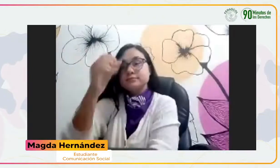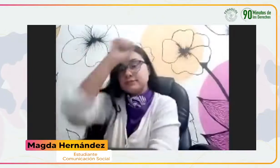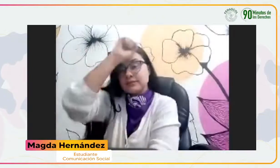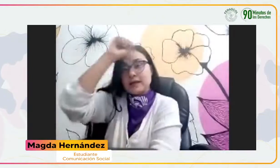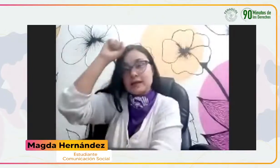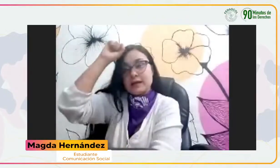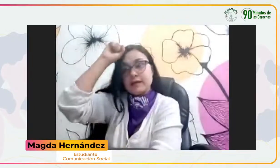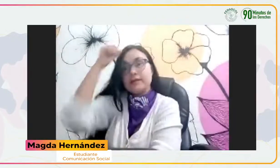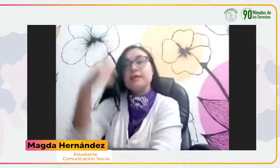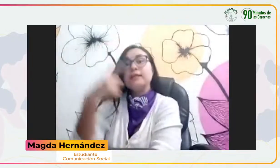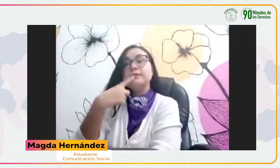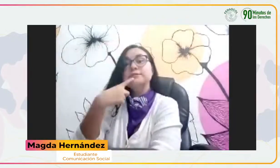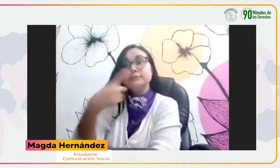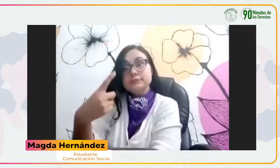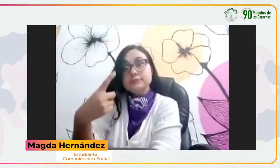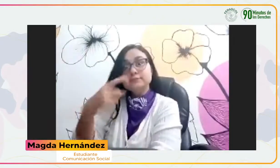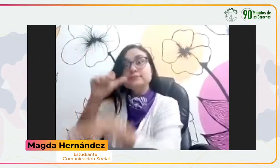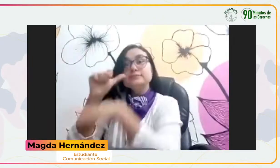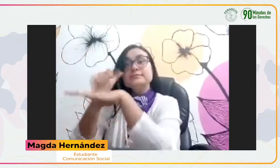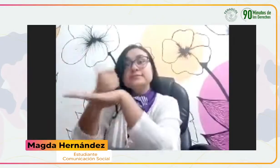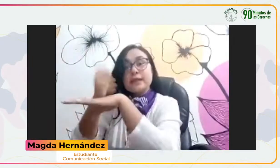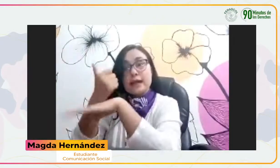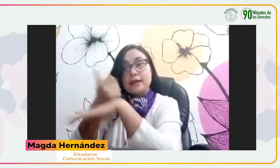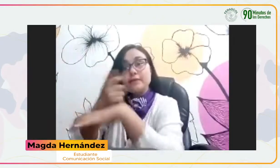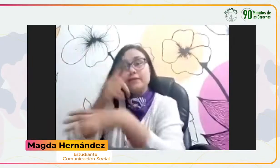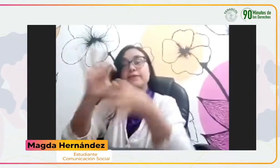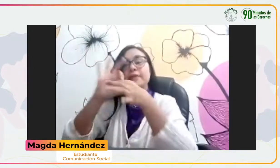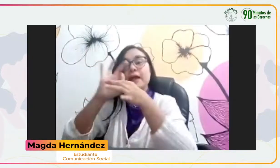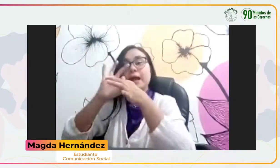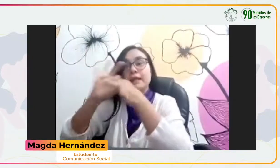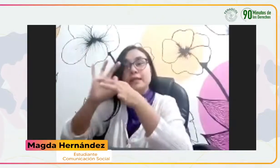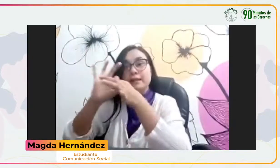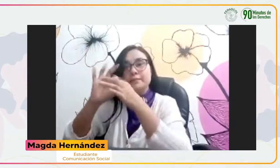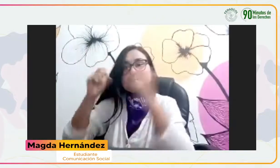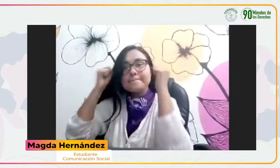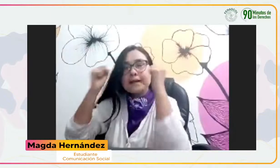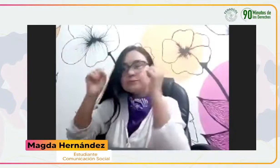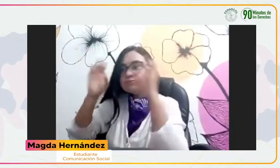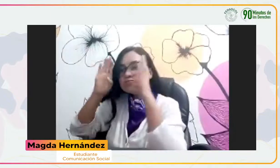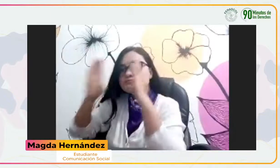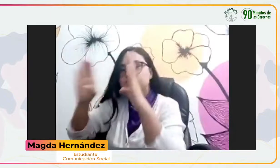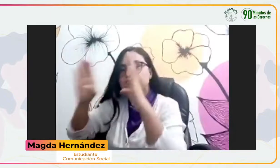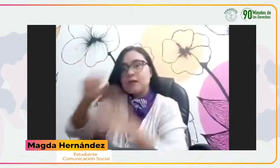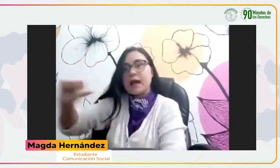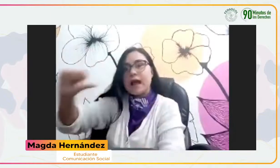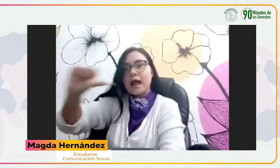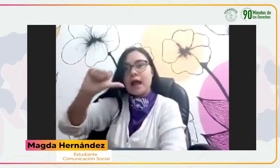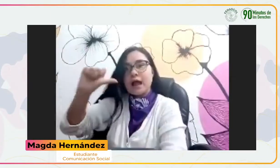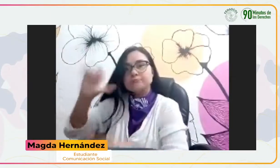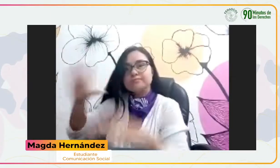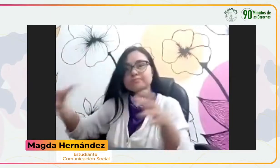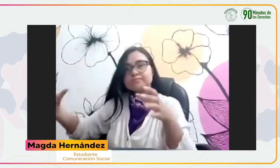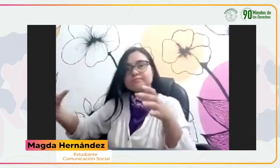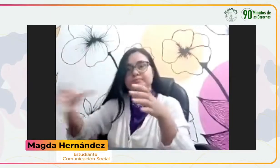que lo tengan en cuenta desde FENASCOL. También lo que habla Sandra, la tarea que tiene FENASCOL sobre todo